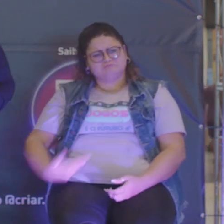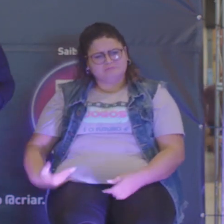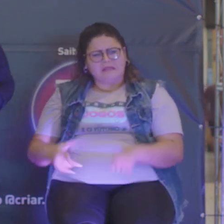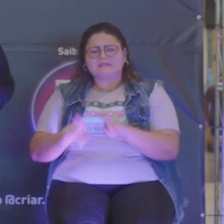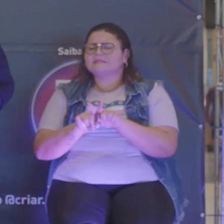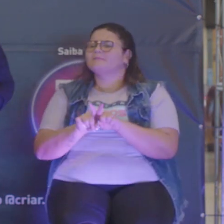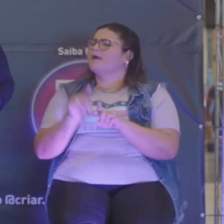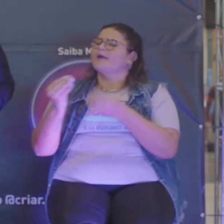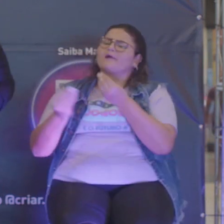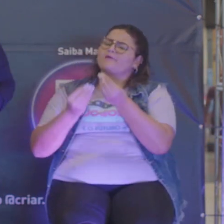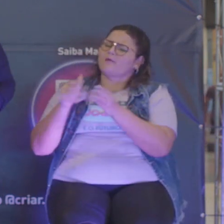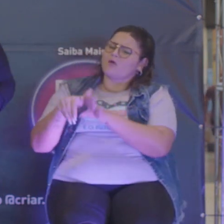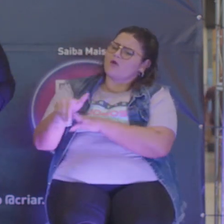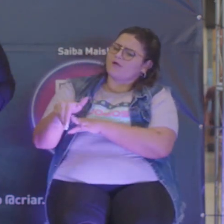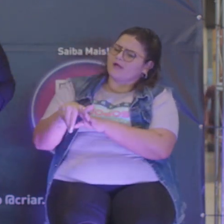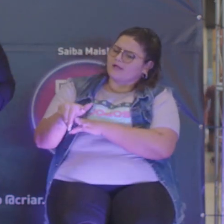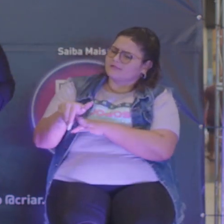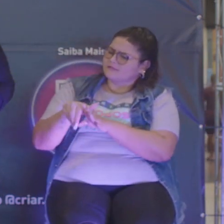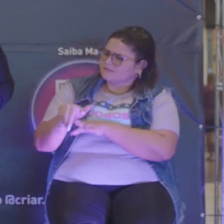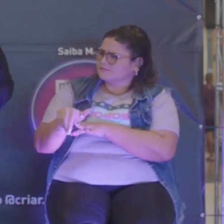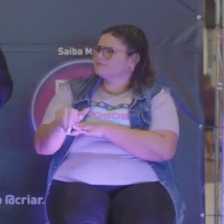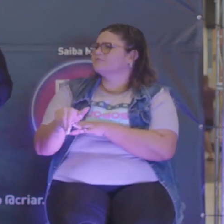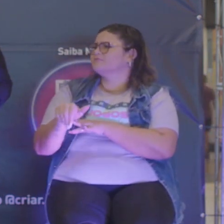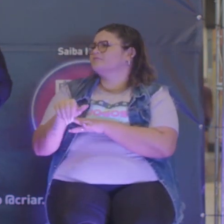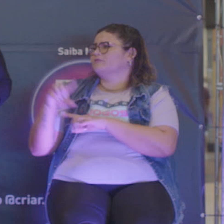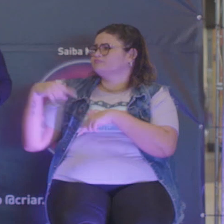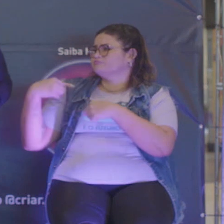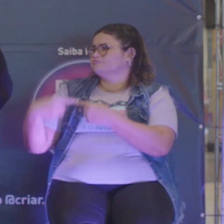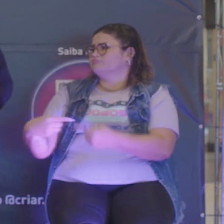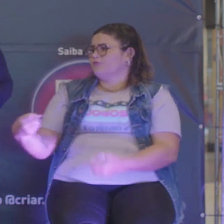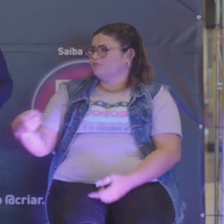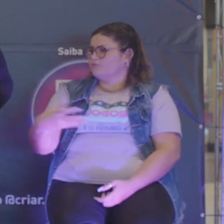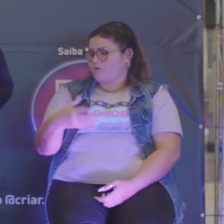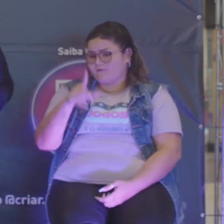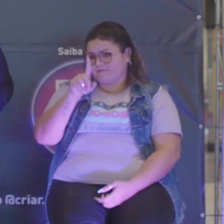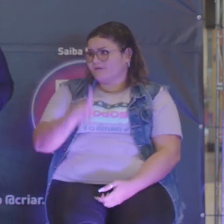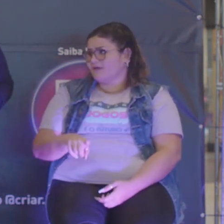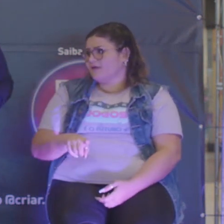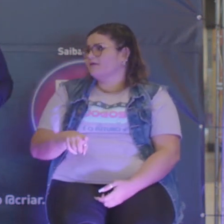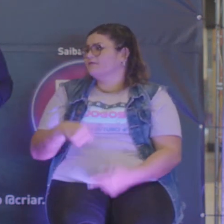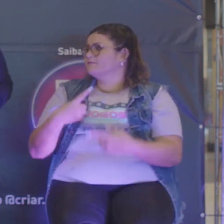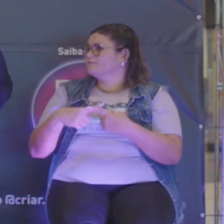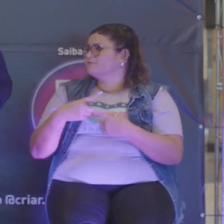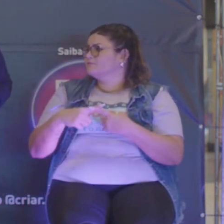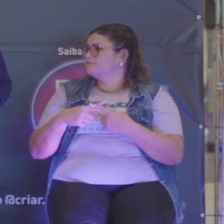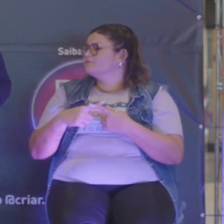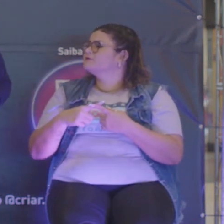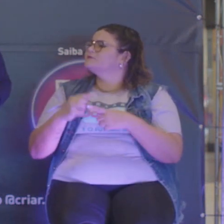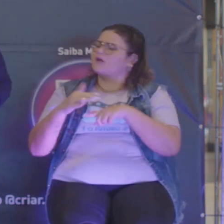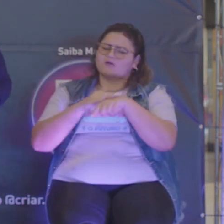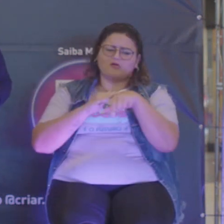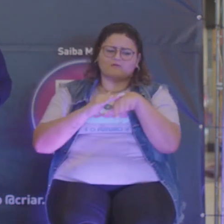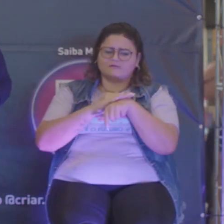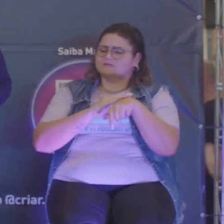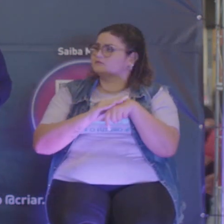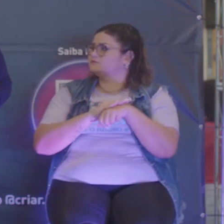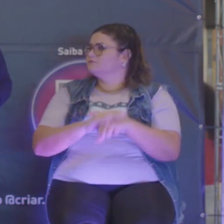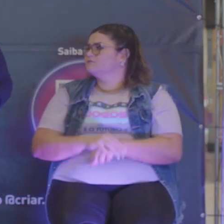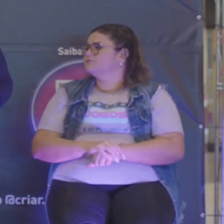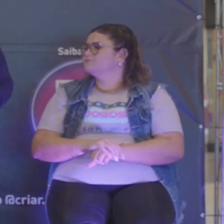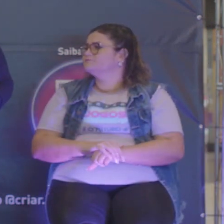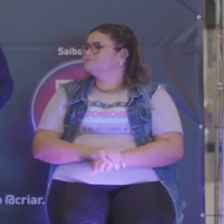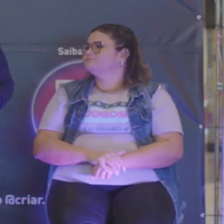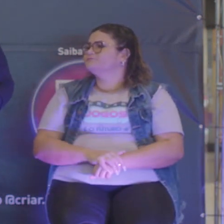sobre como lidar com essa nova geração, né? A gente está falando assim, quando eu estava conversando, eu falei, a pior coisa